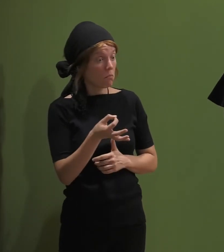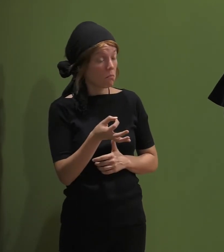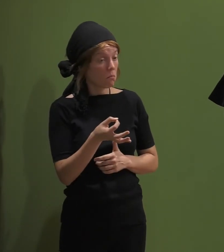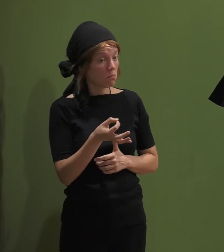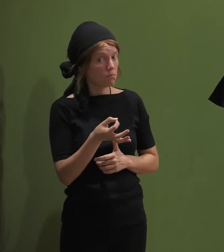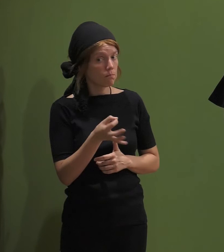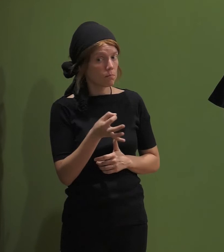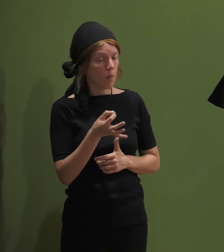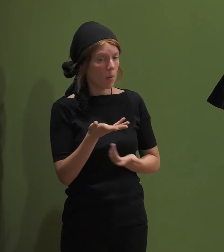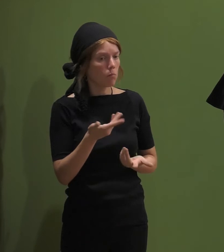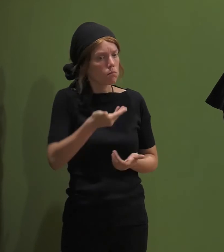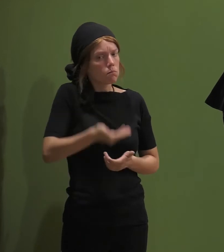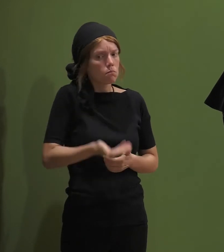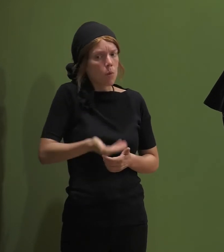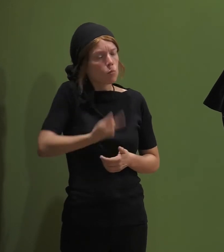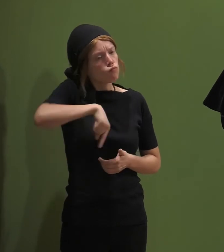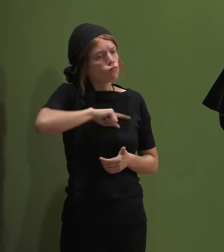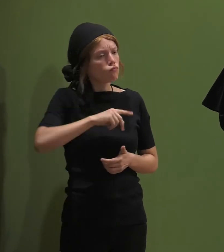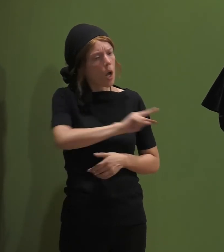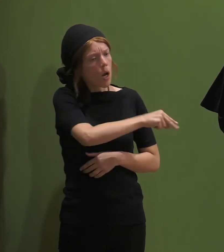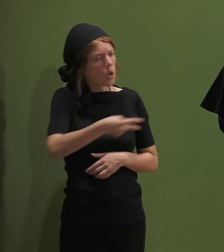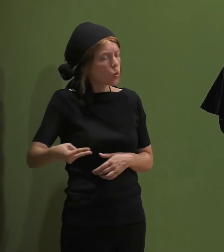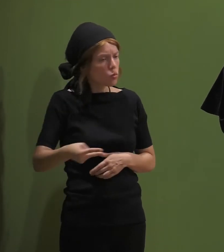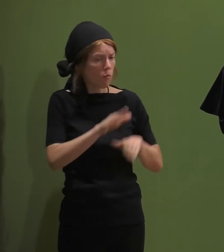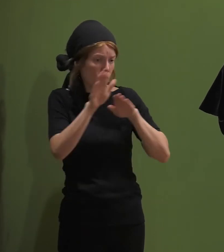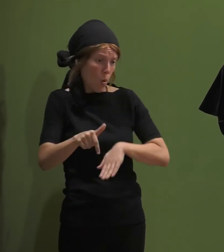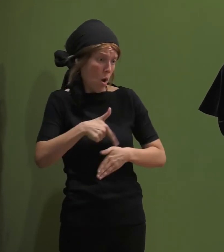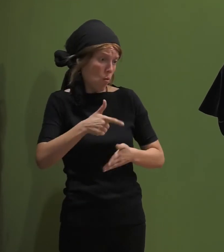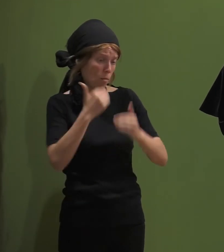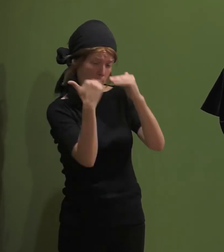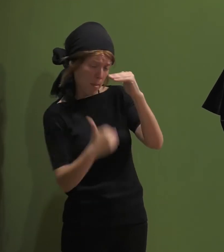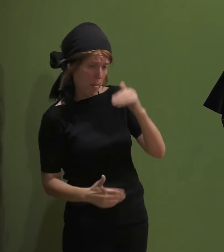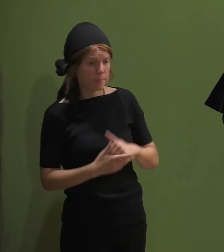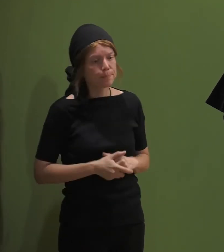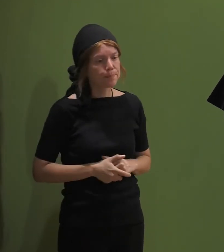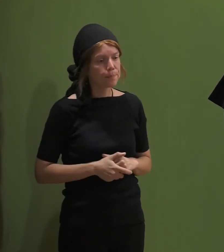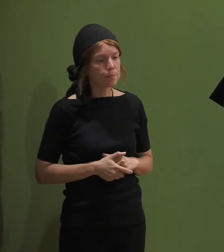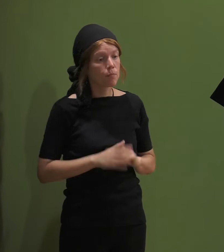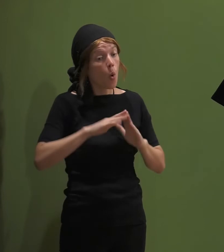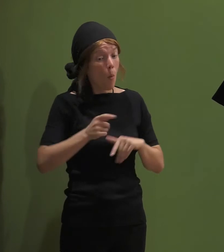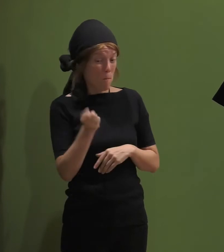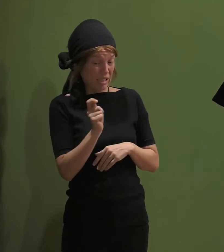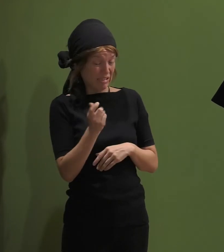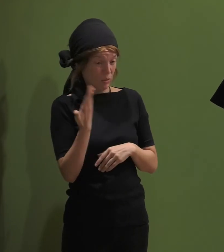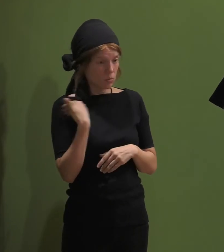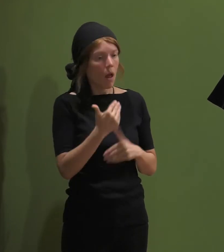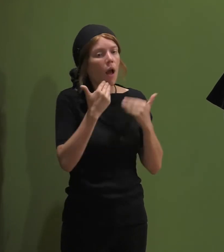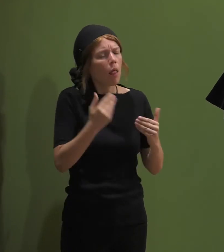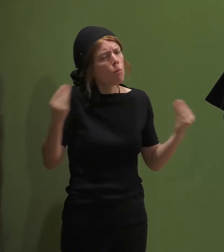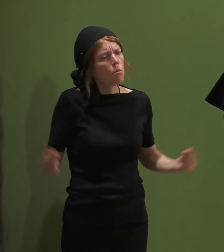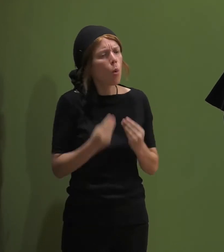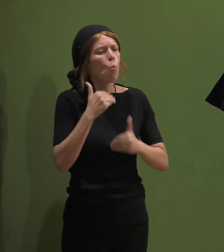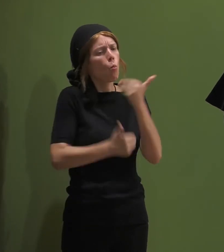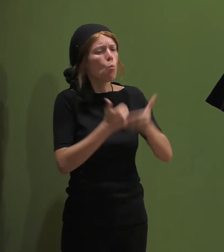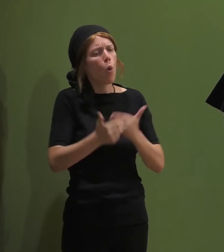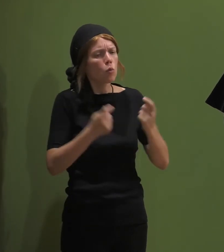que no podemos obviar la importancia de obtener unos resultados favorables en estas clasificaciones. en los últimos meses y, gracias a una mejora de nuestros